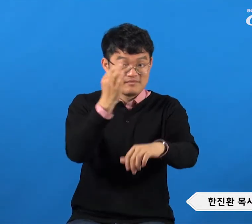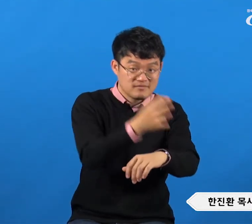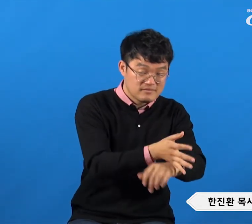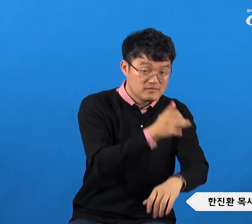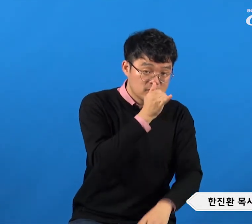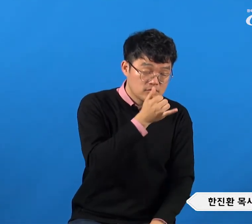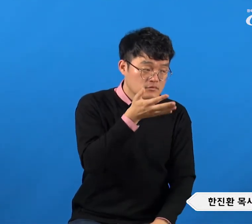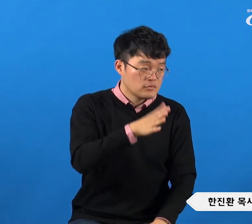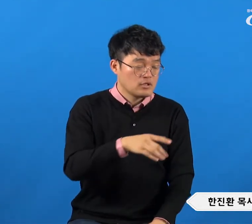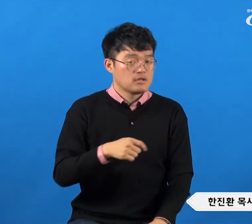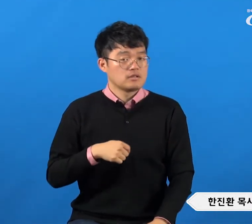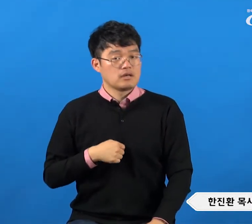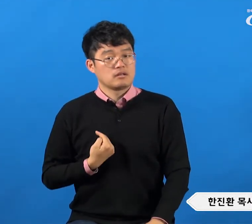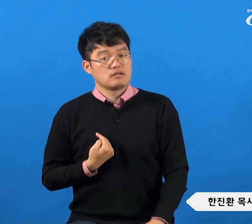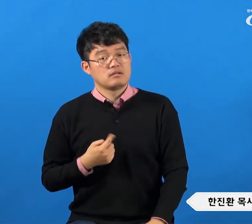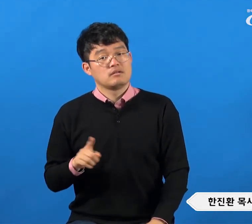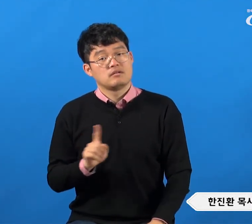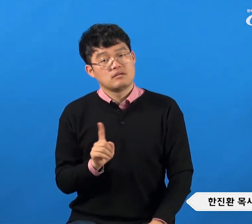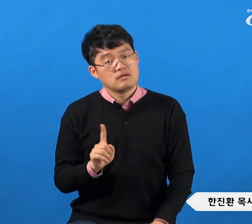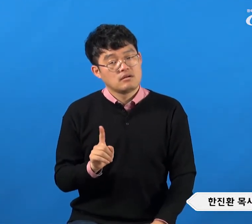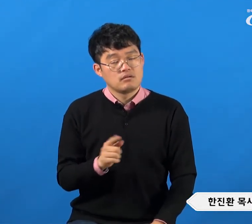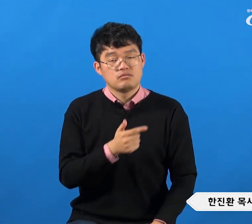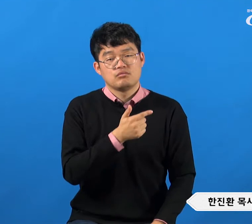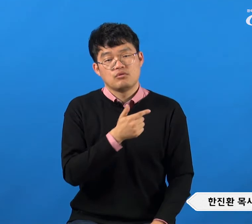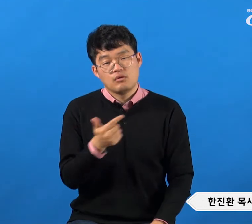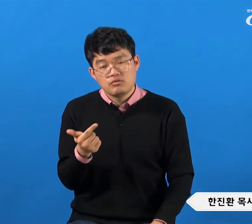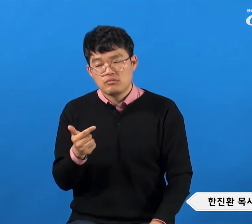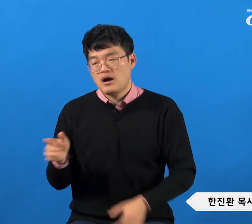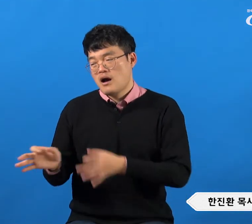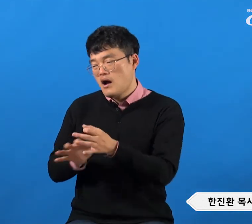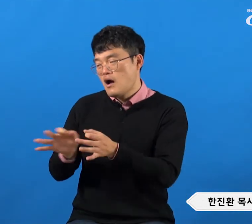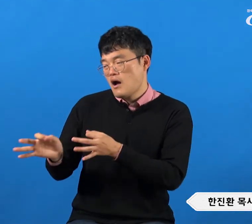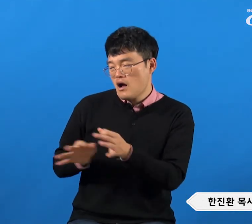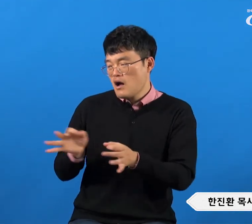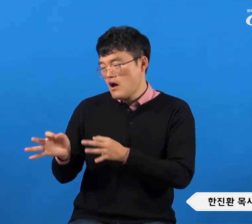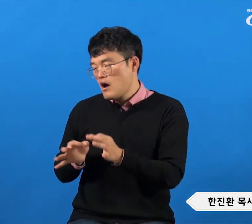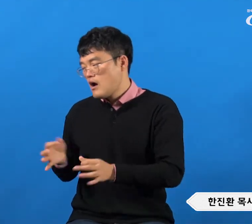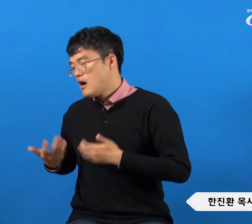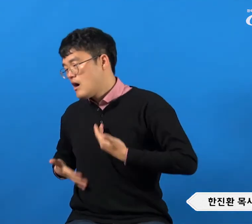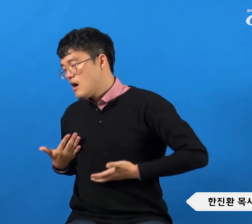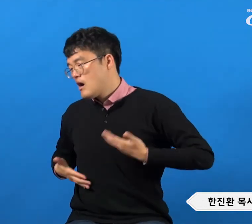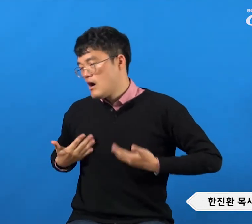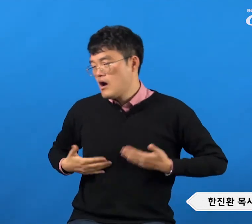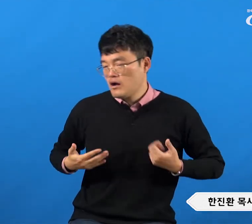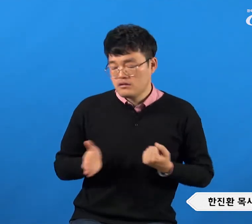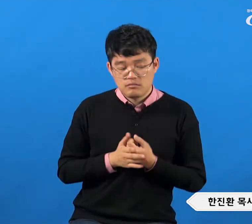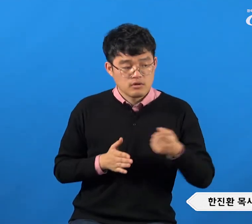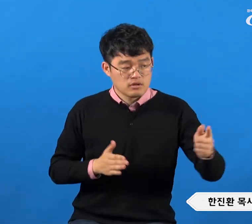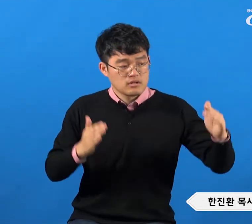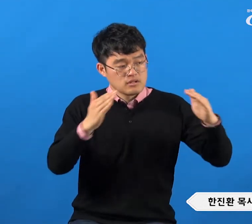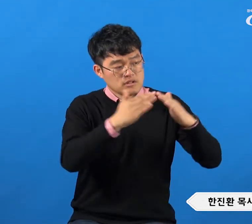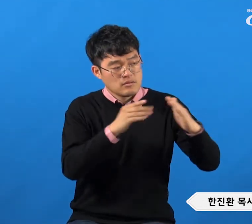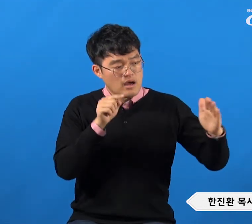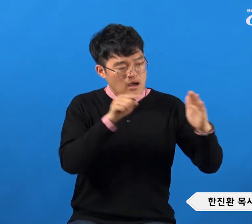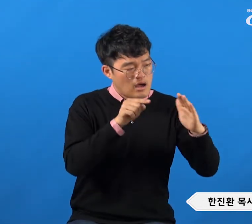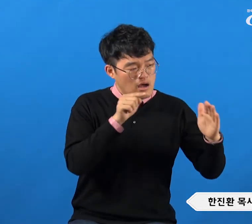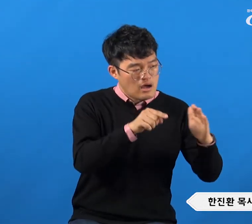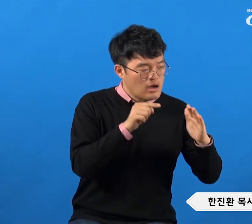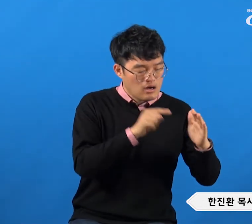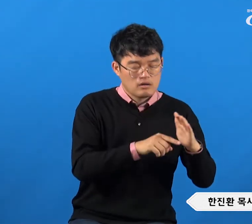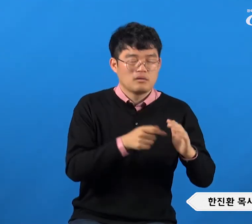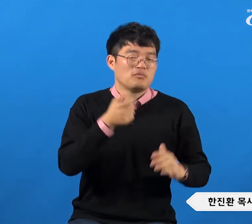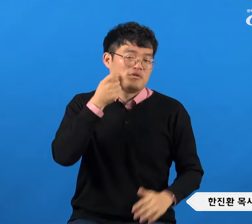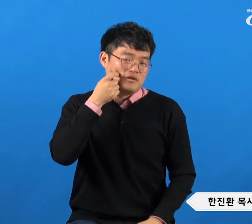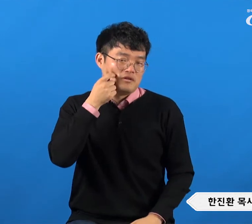막상 자기는 너무 이 비즈니스 한다고 바빠가지고 그 좋은 집을 잘 누리지를